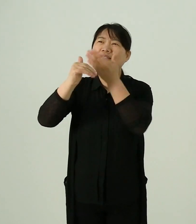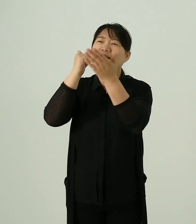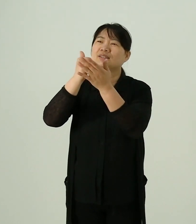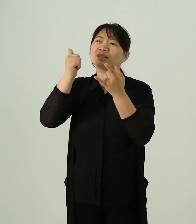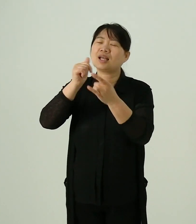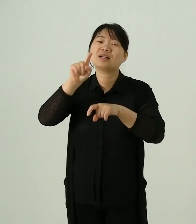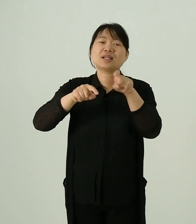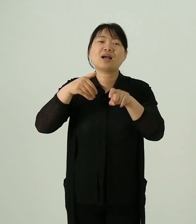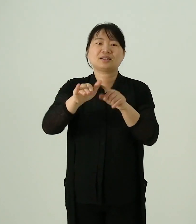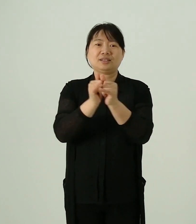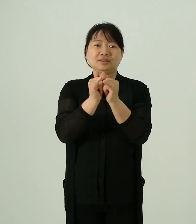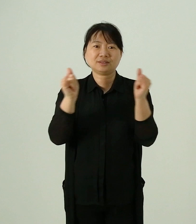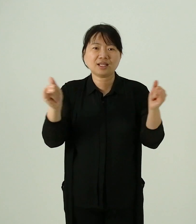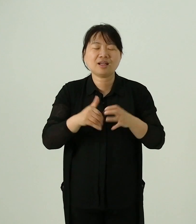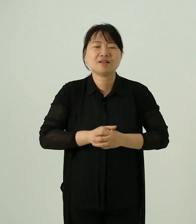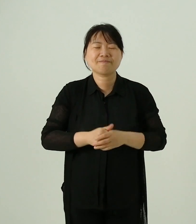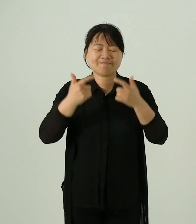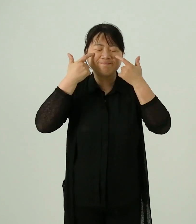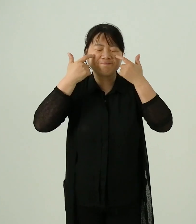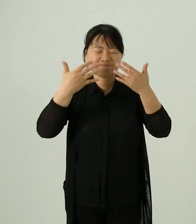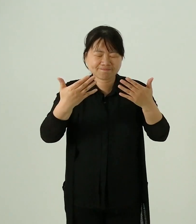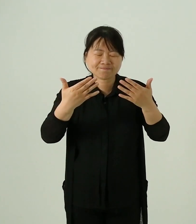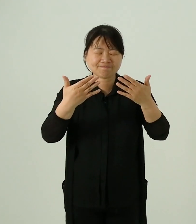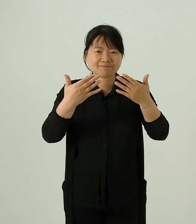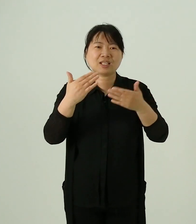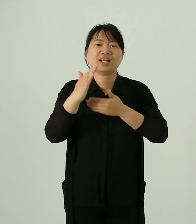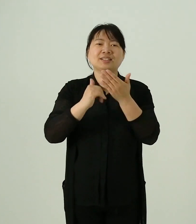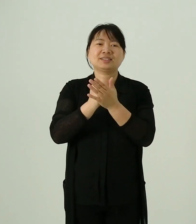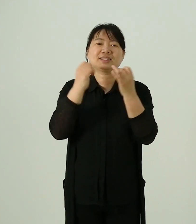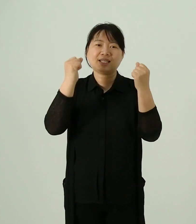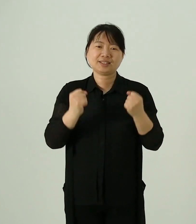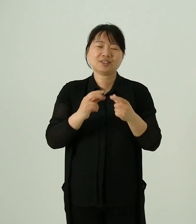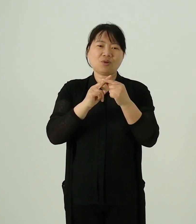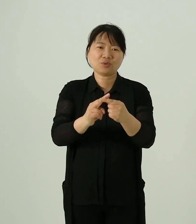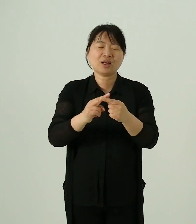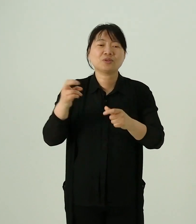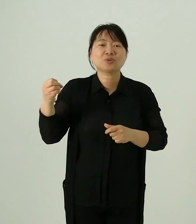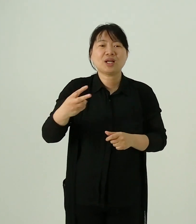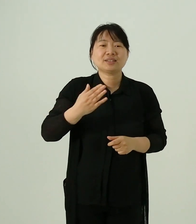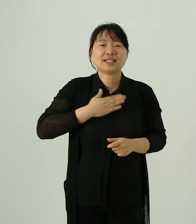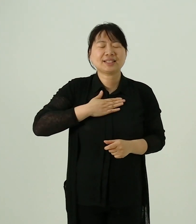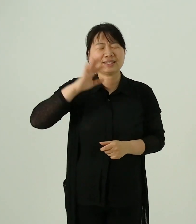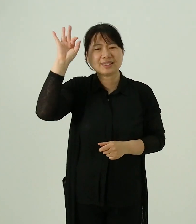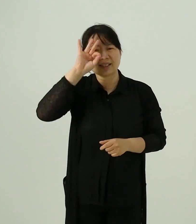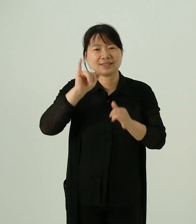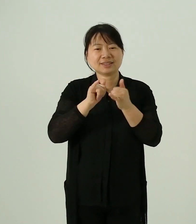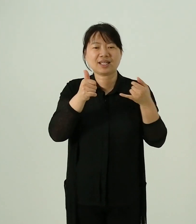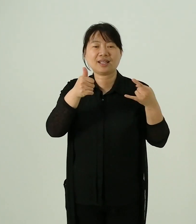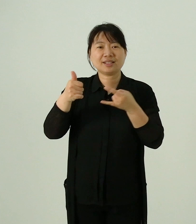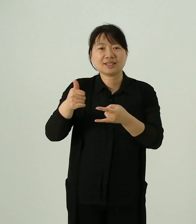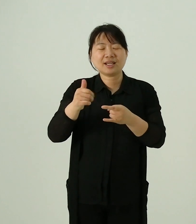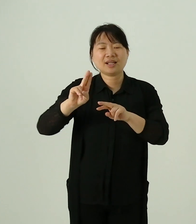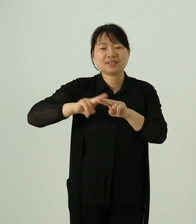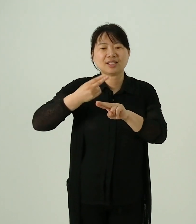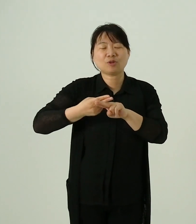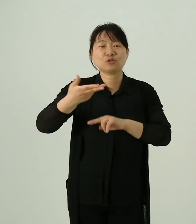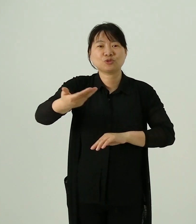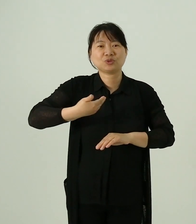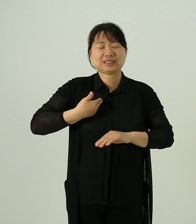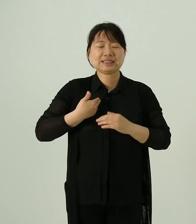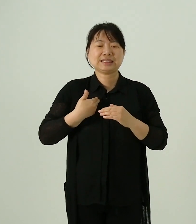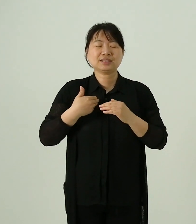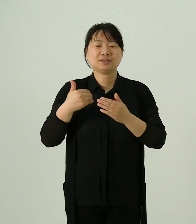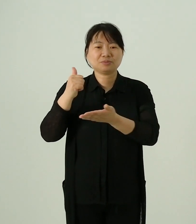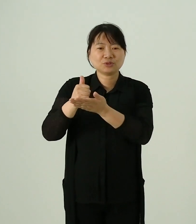하나님께 나아가는 자는 반드시 그가 계신 것과 또한 자기를 찾는 자들에게 상 주시는